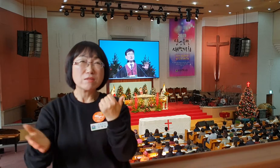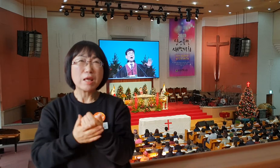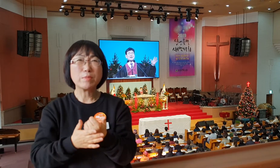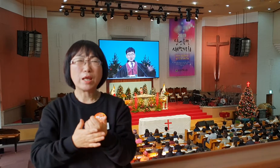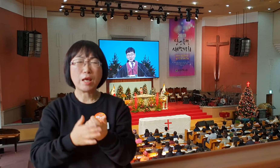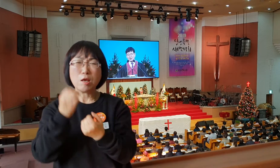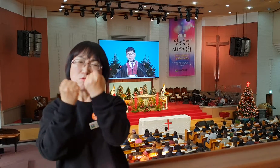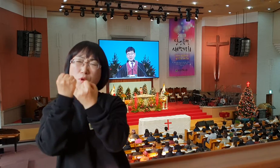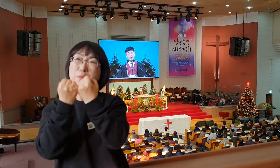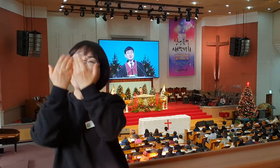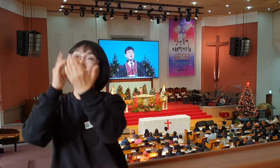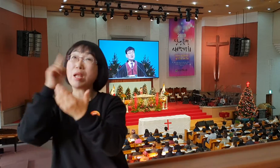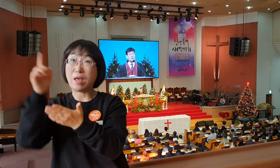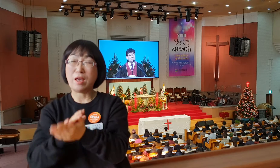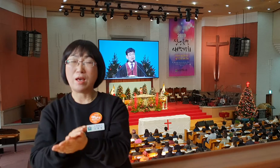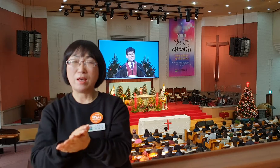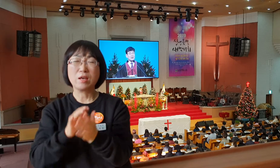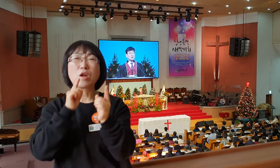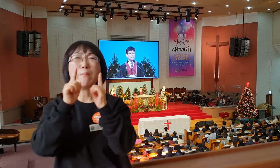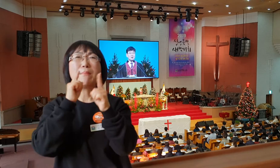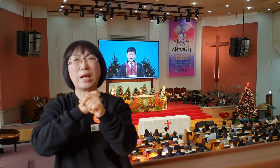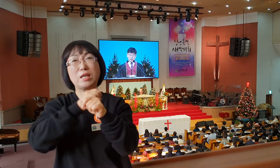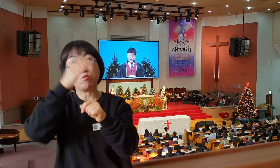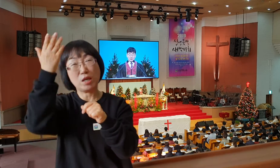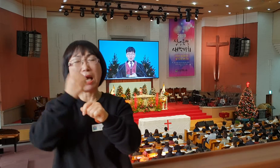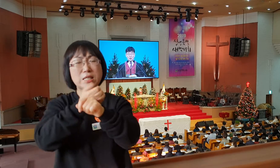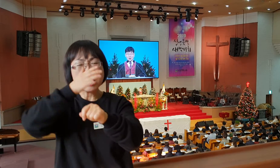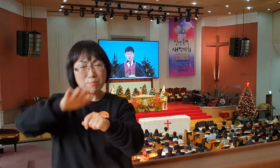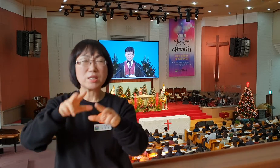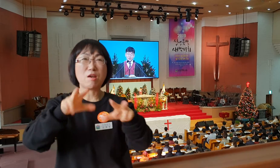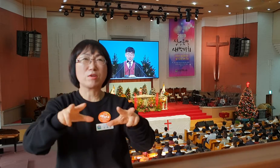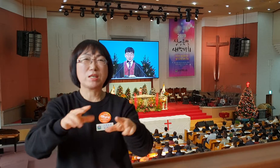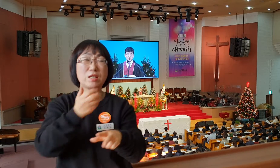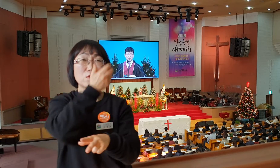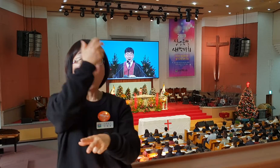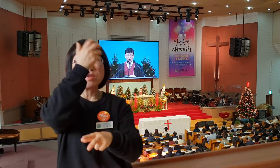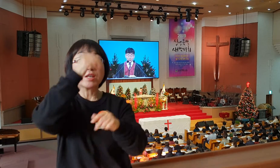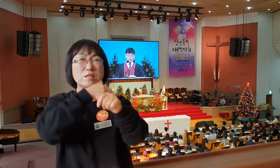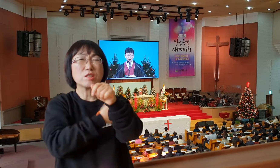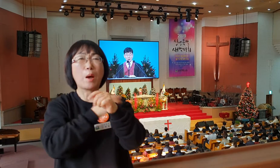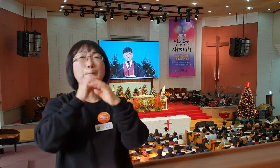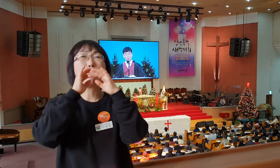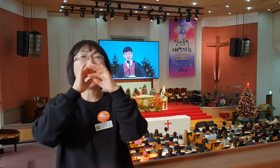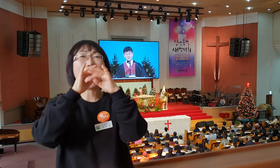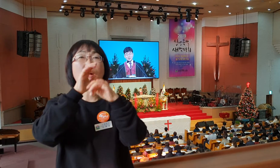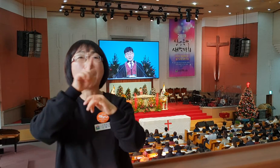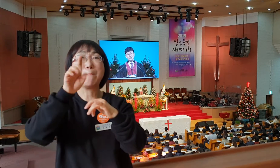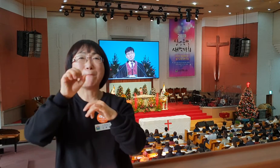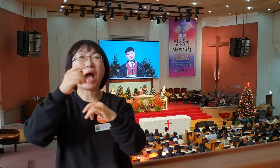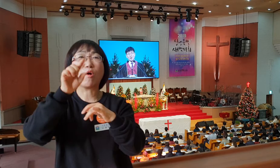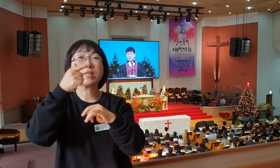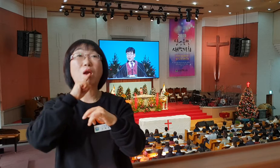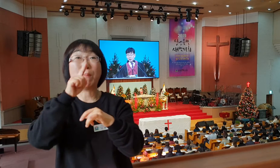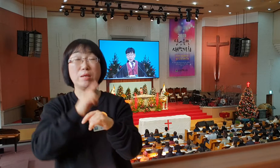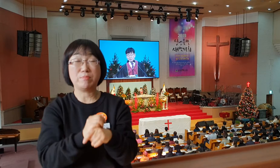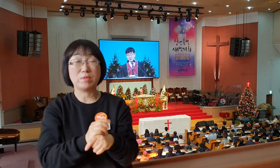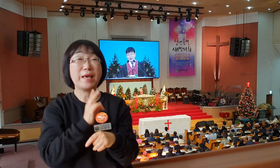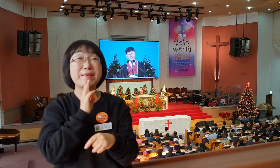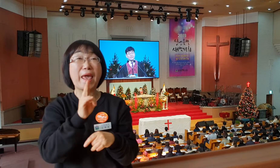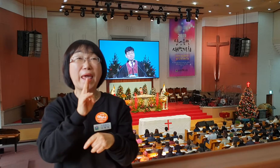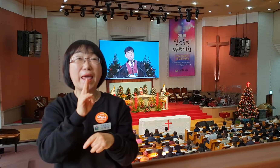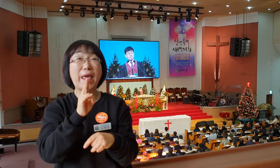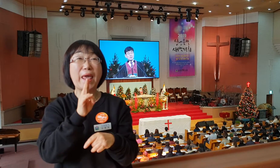몰라도 알아들어야 될 것 같은 말들 그런 말들 하는 거죠 하지만 여기 성령의 능력은 방언 이라고 우리에게 말씀하십 예언